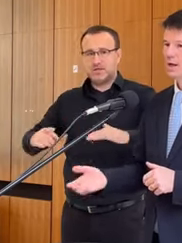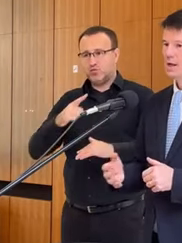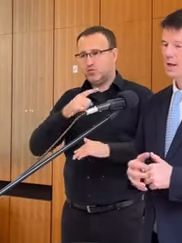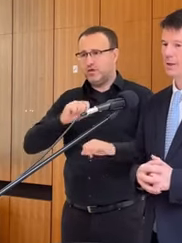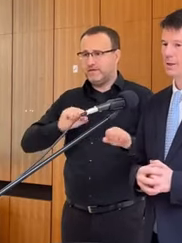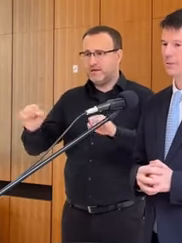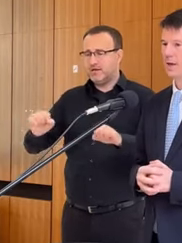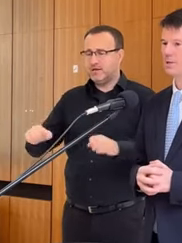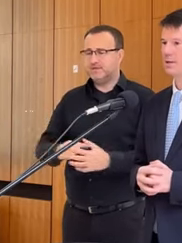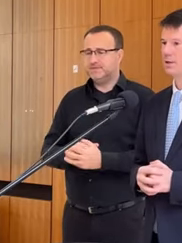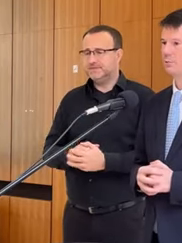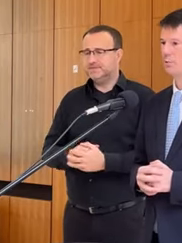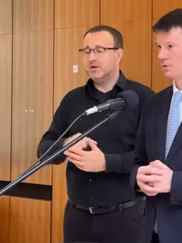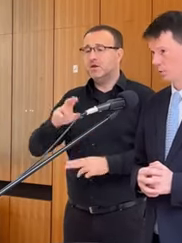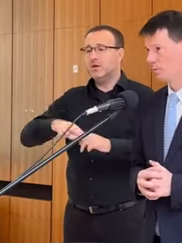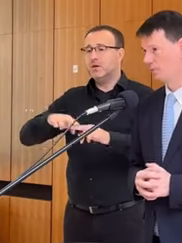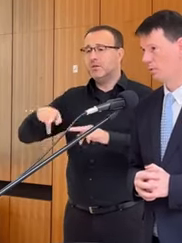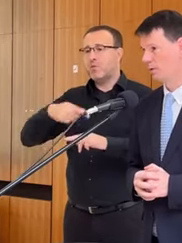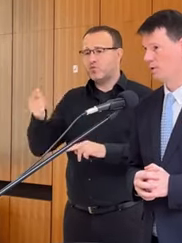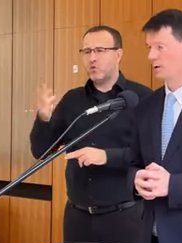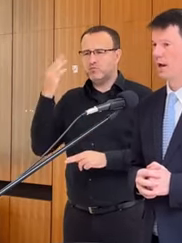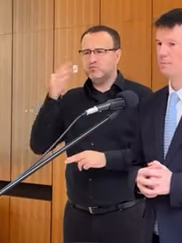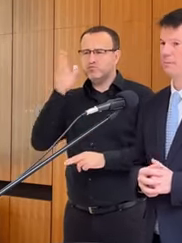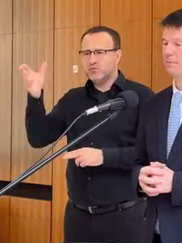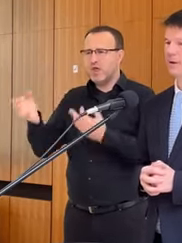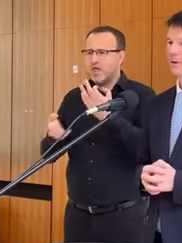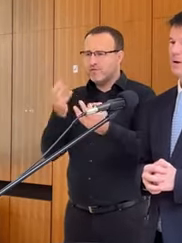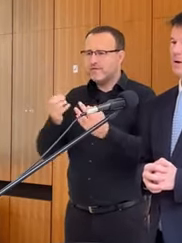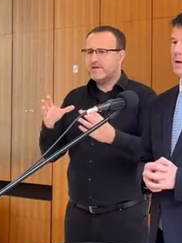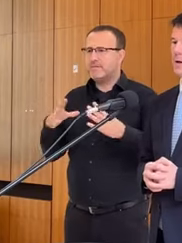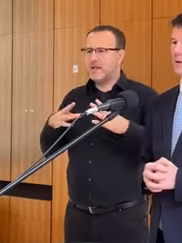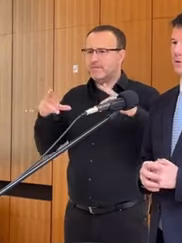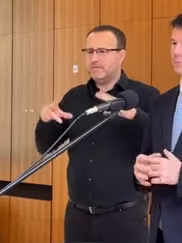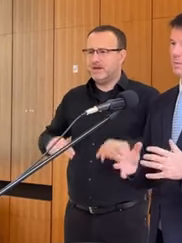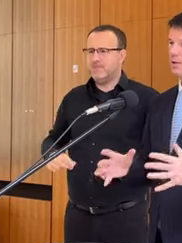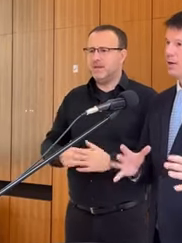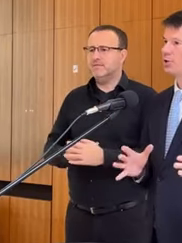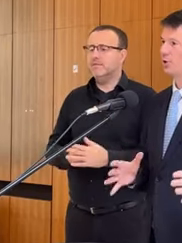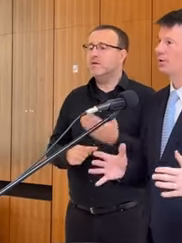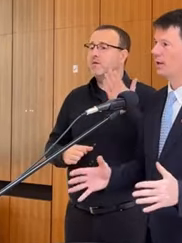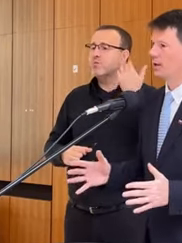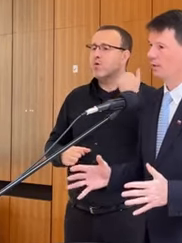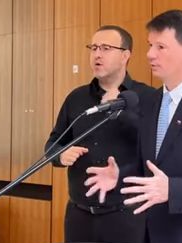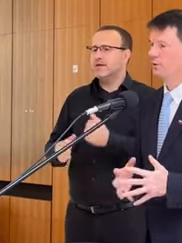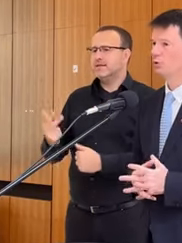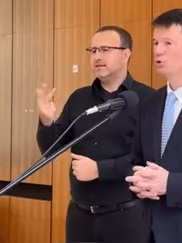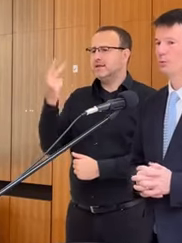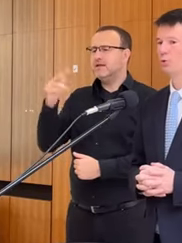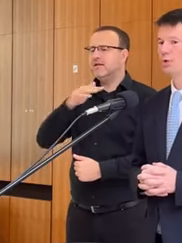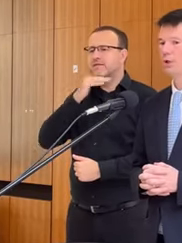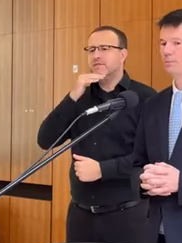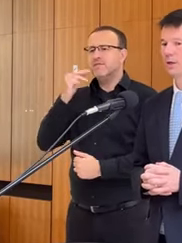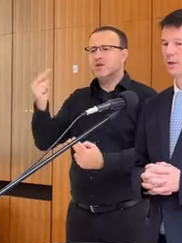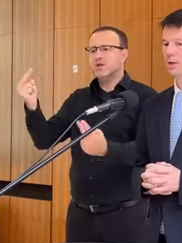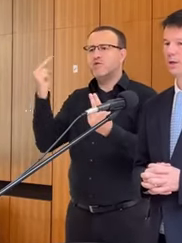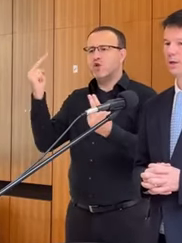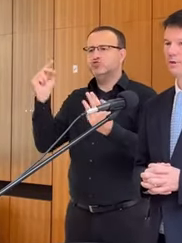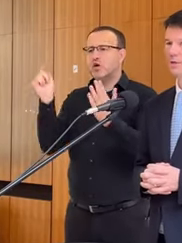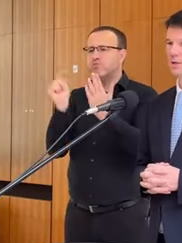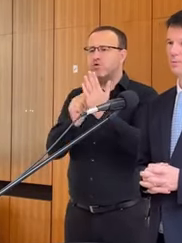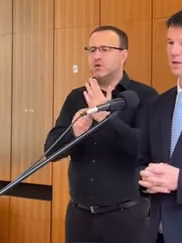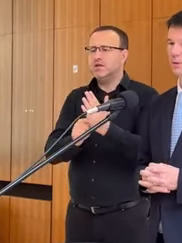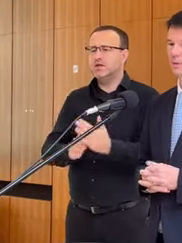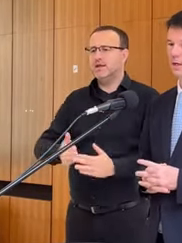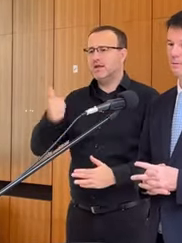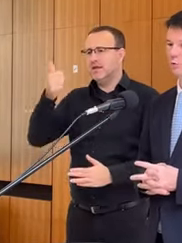a následne budem vás o tom informovať aj pán premiér, sme mali ďalšie tri také veľmi dôležité body. Jedna